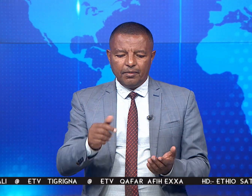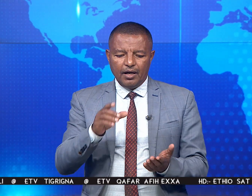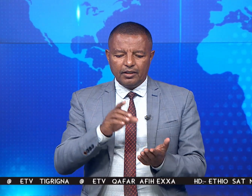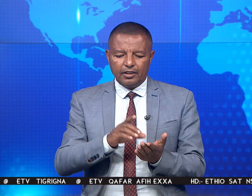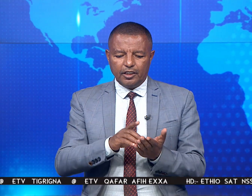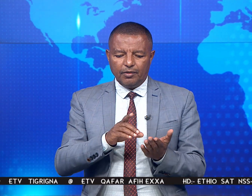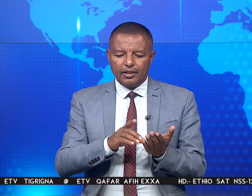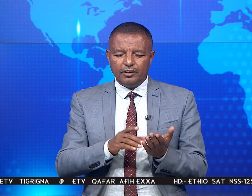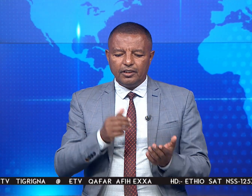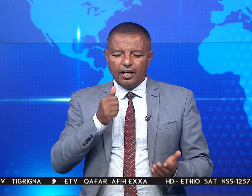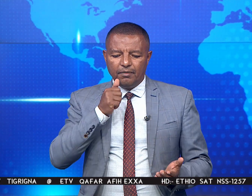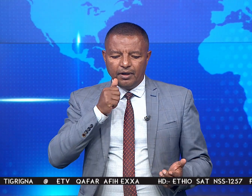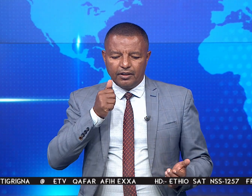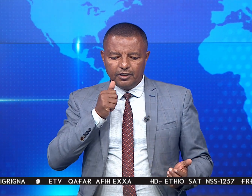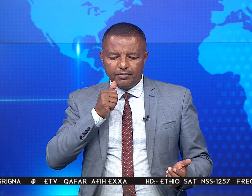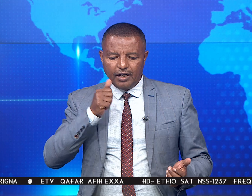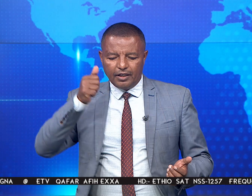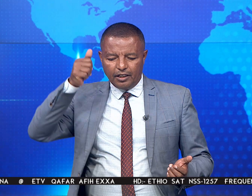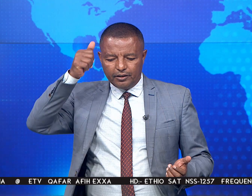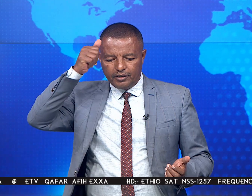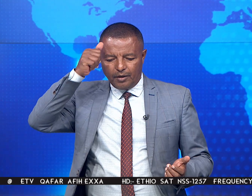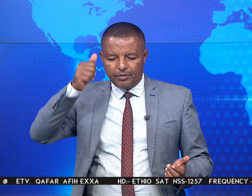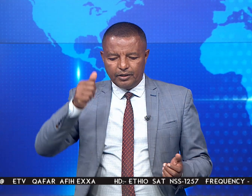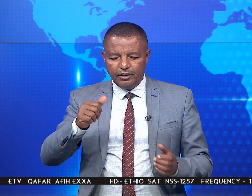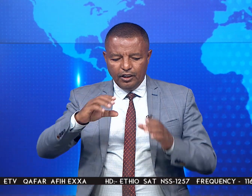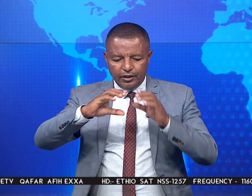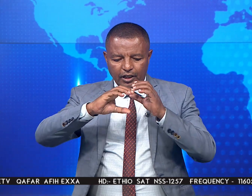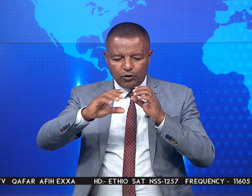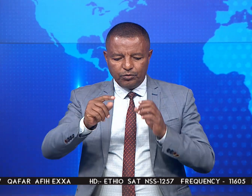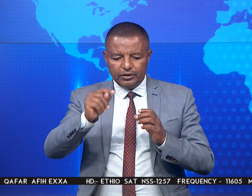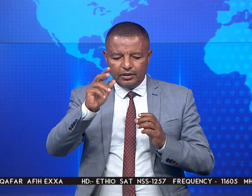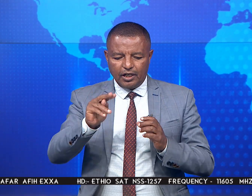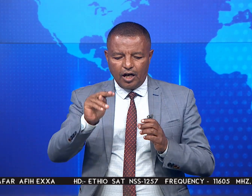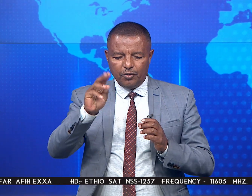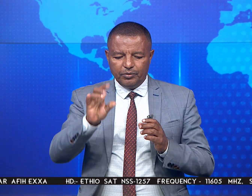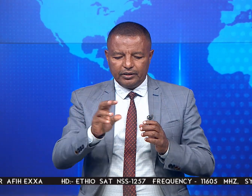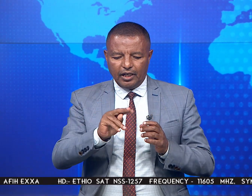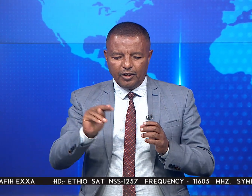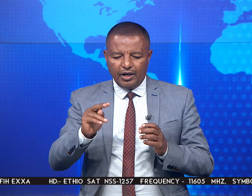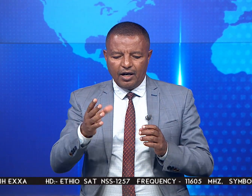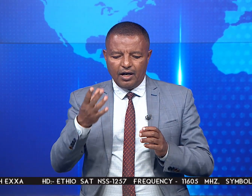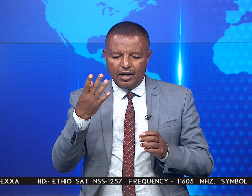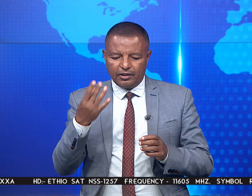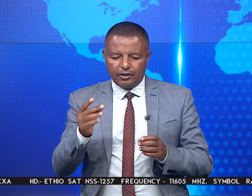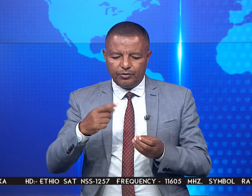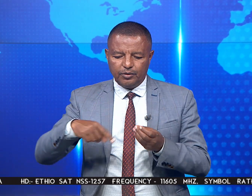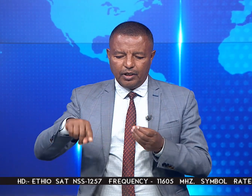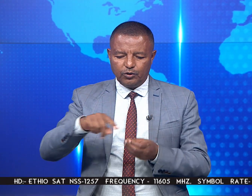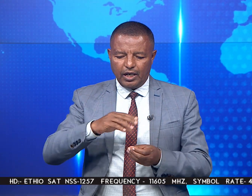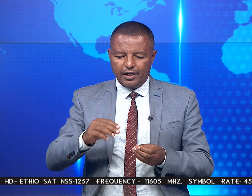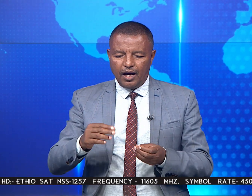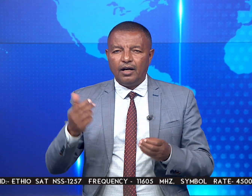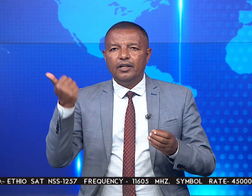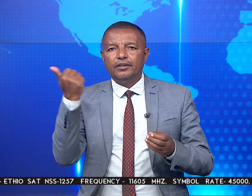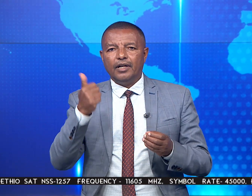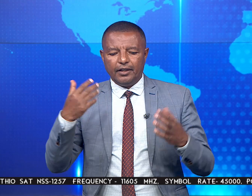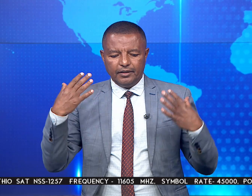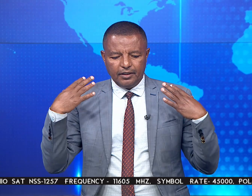የአዲስ አበባ ከተማ ከንቲባ አዳነች አቤቤ የአውቶቡስ ተራ መሳለሚያ 18